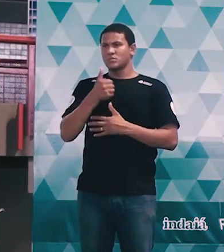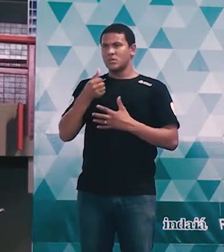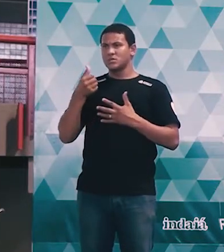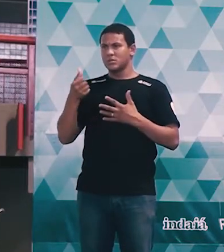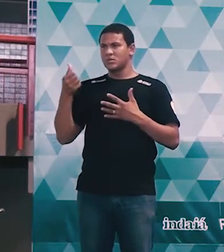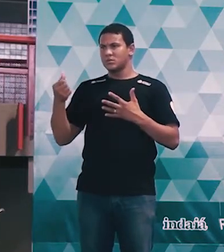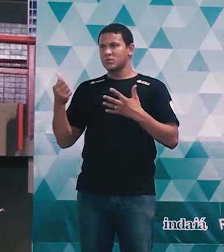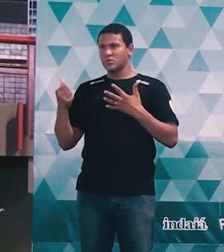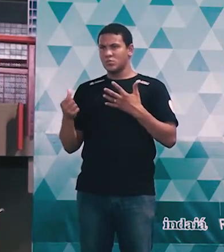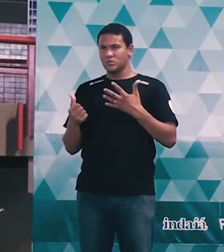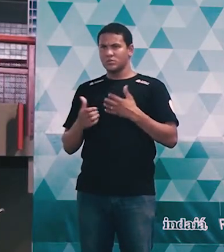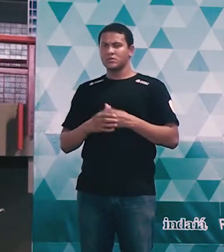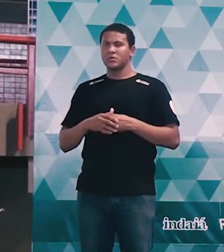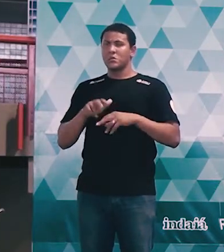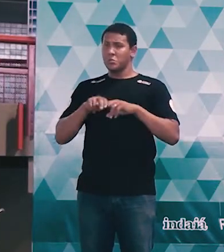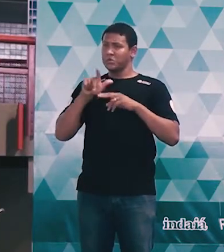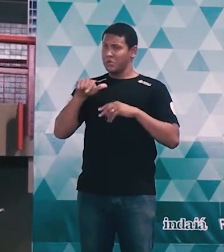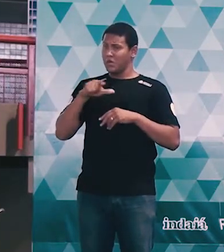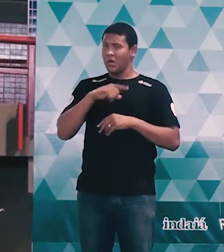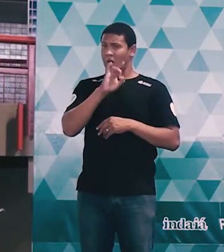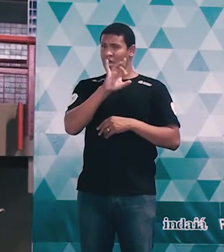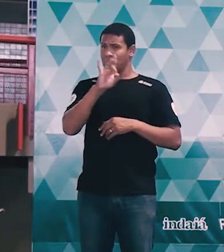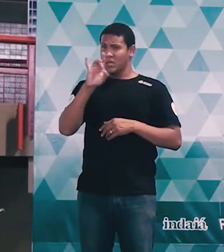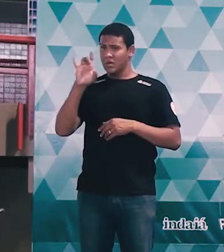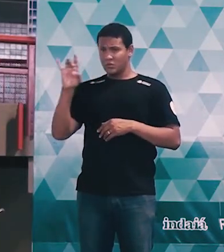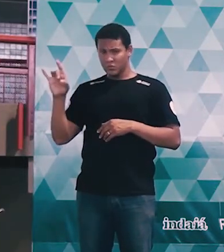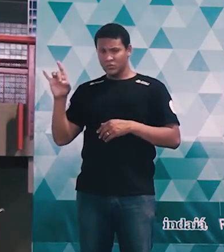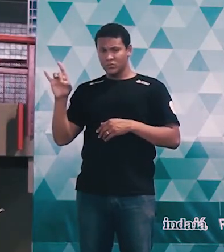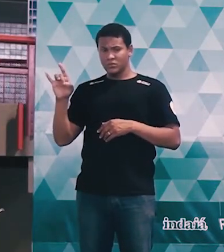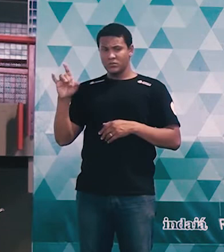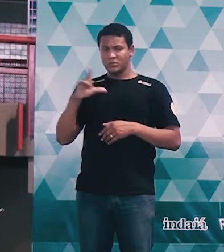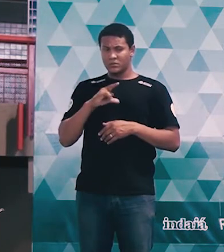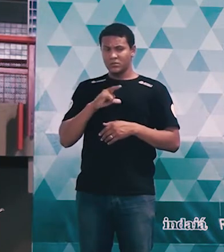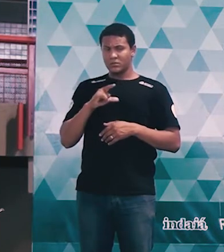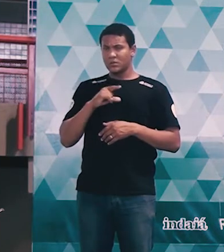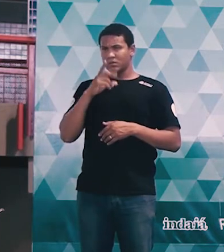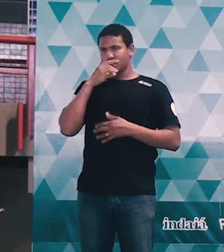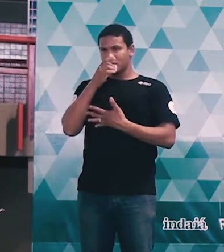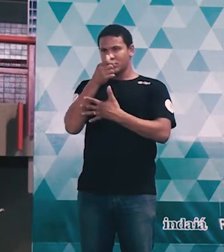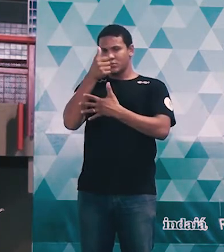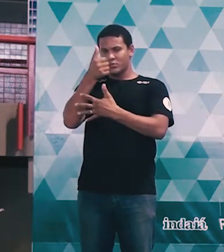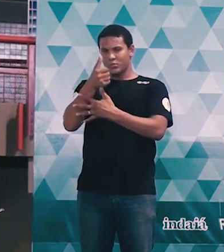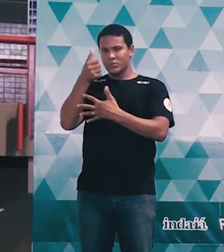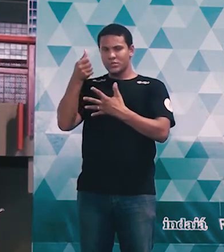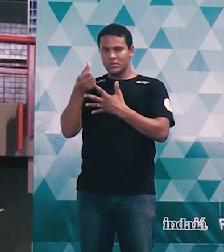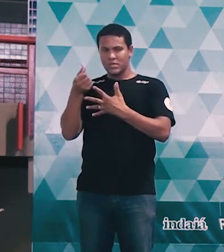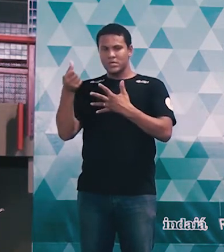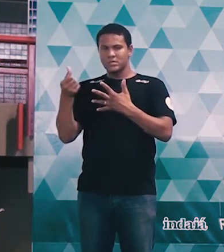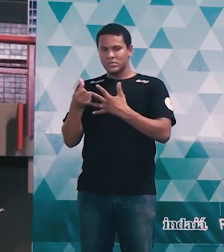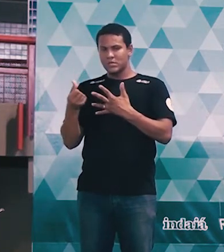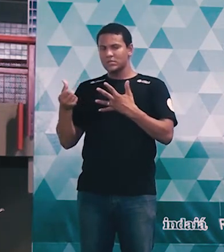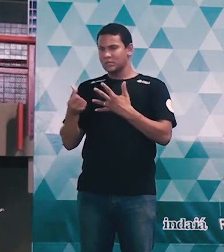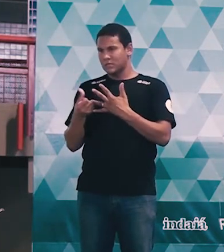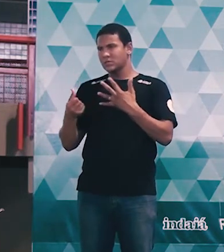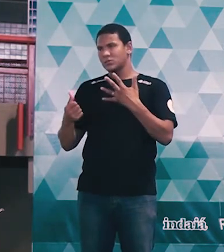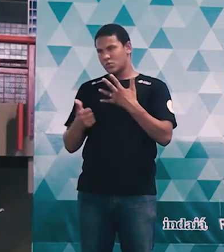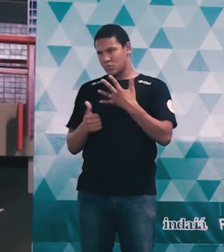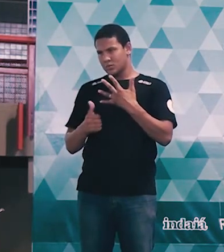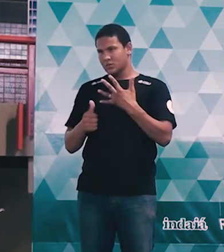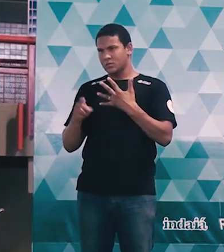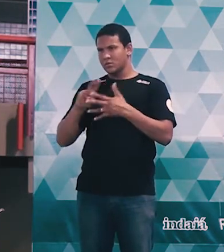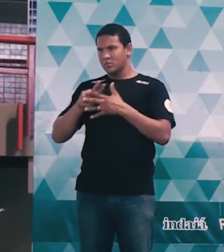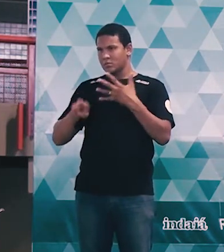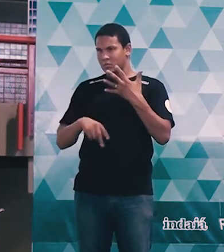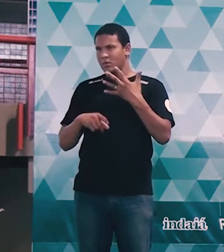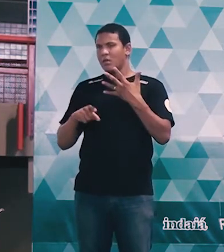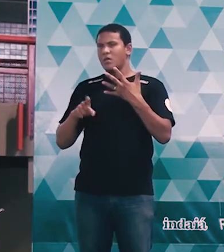experimento com esse reagente. Para cada um dos reagentes, a tabela mostra para a gente um conjunto de 5 experimentos. O que é